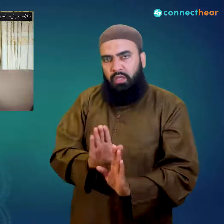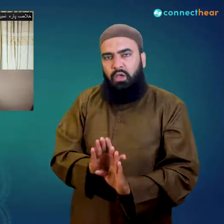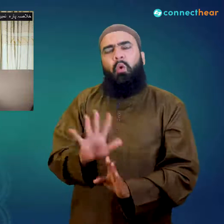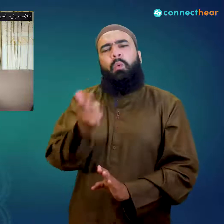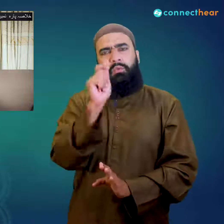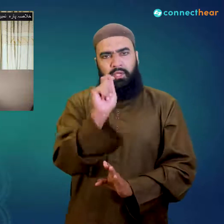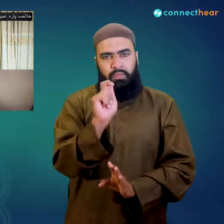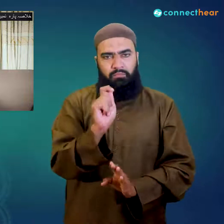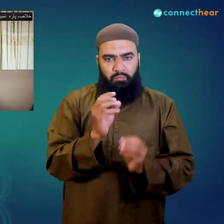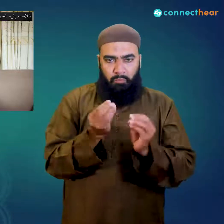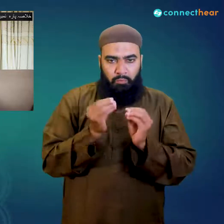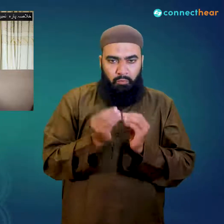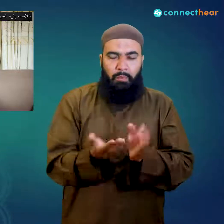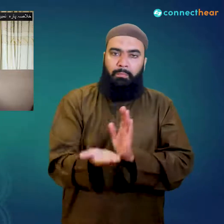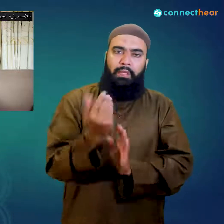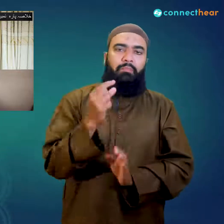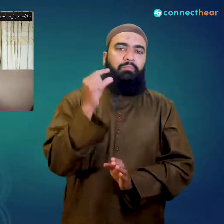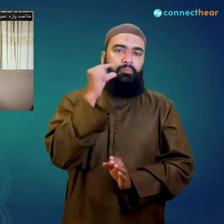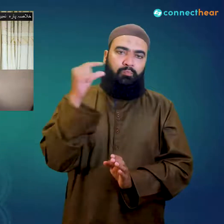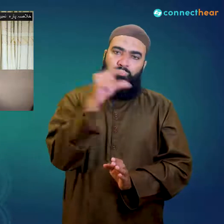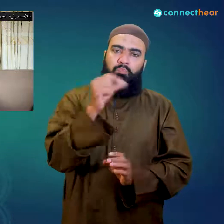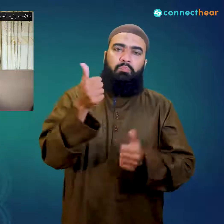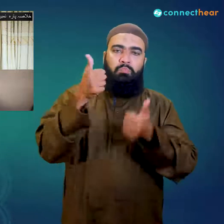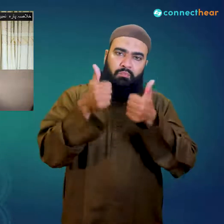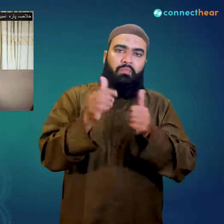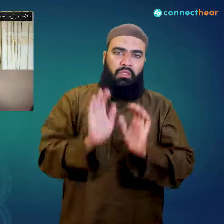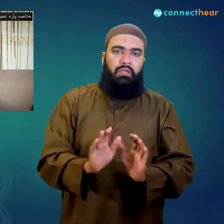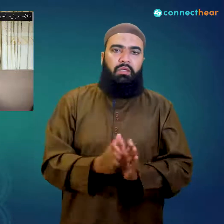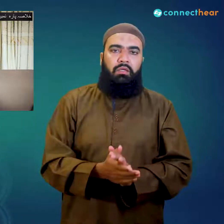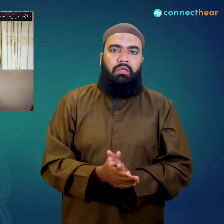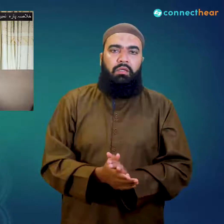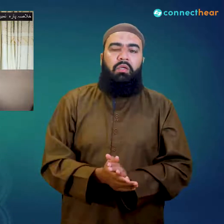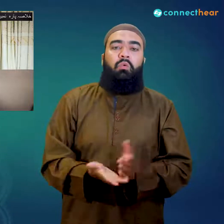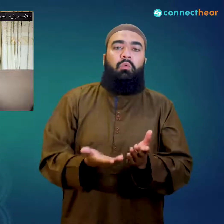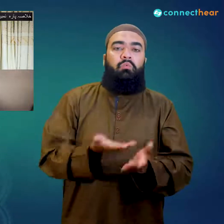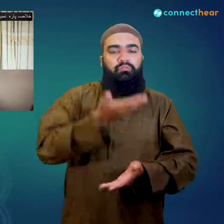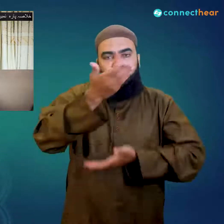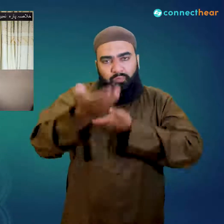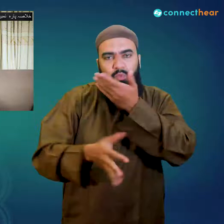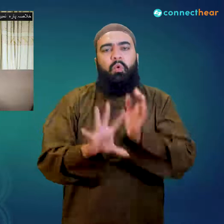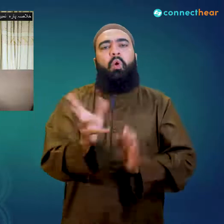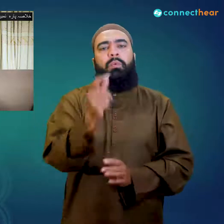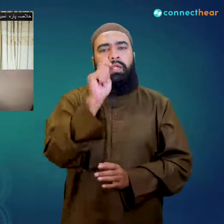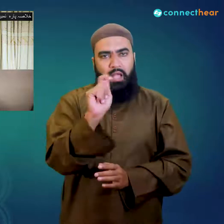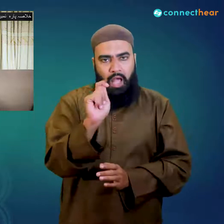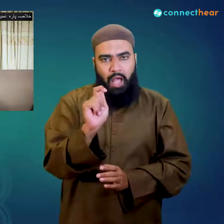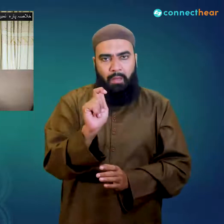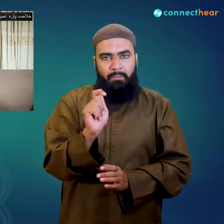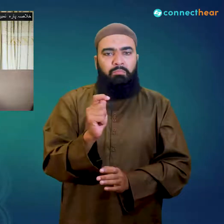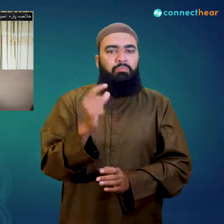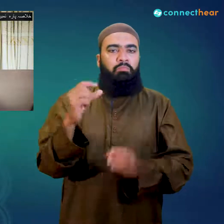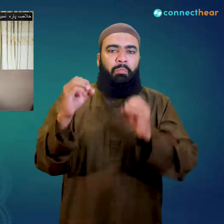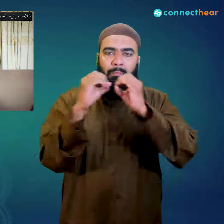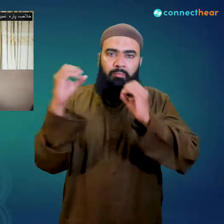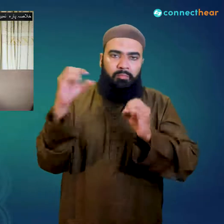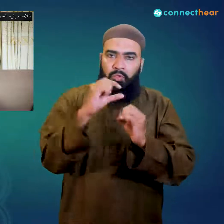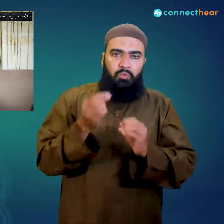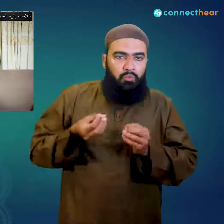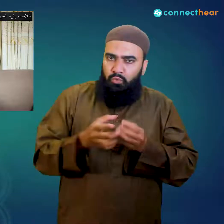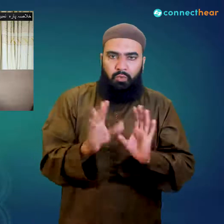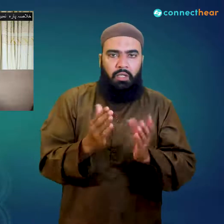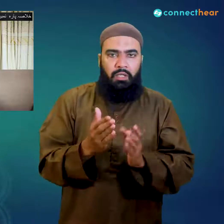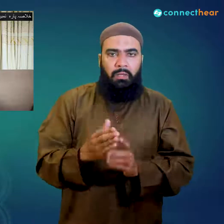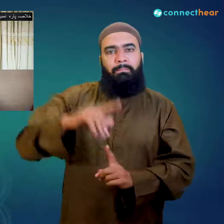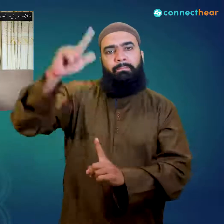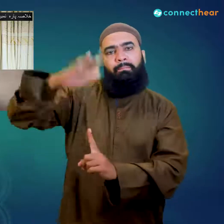سے ابتدا کر لی جائے، اور فرمایا کہ جو کام بسم اللہ سے شروع نہیں کیا جاتا وہ ابتر ہوتا ہے، بیکار